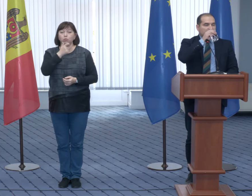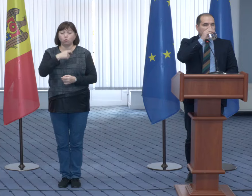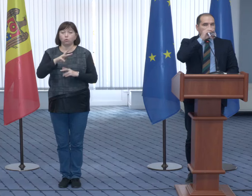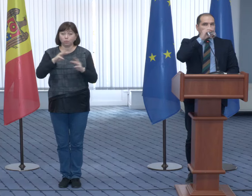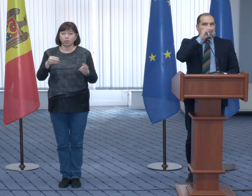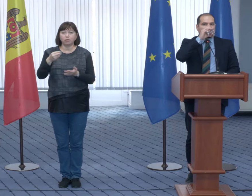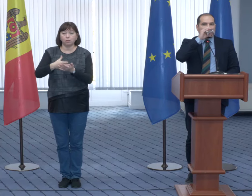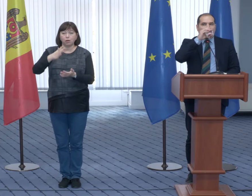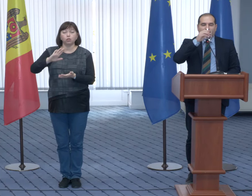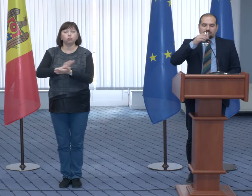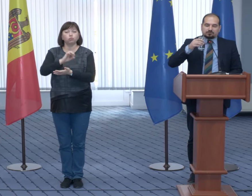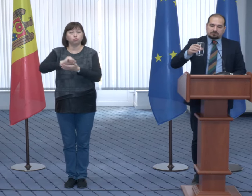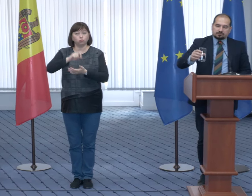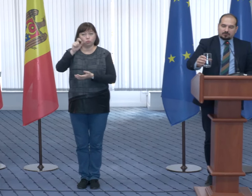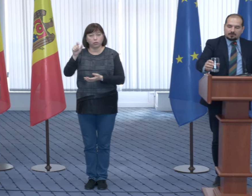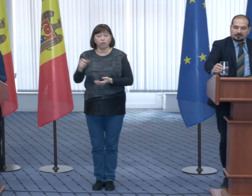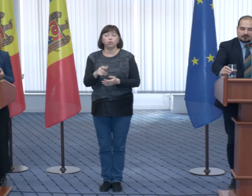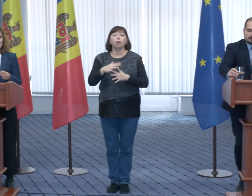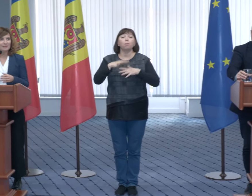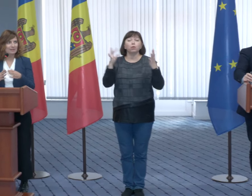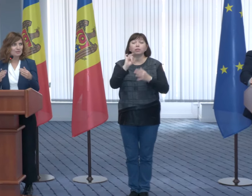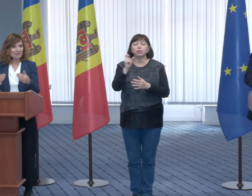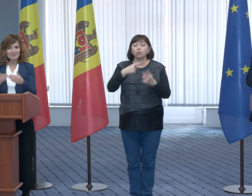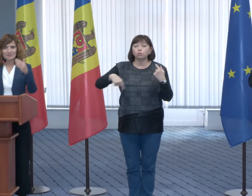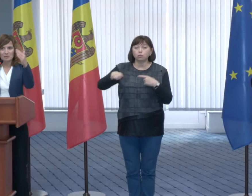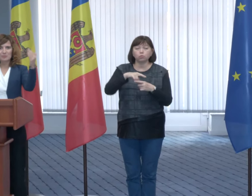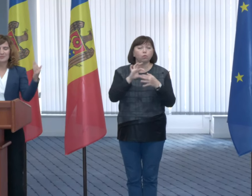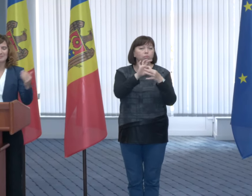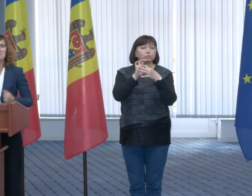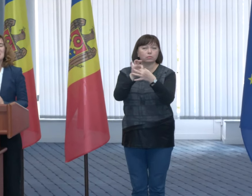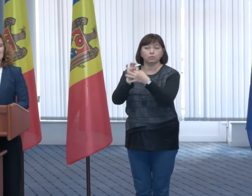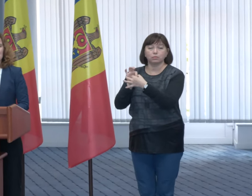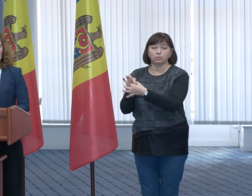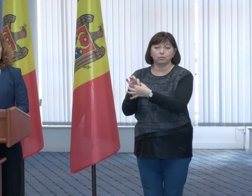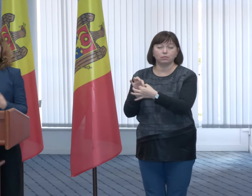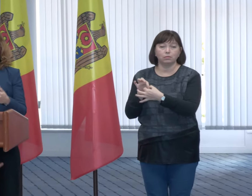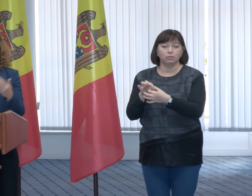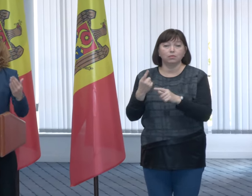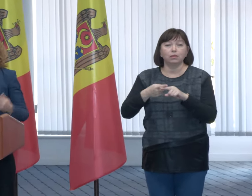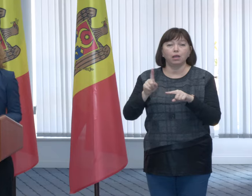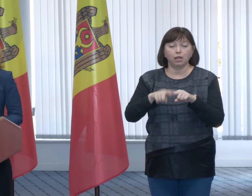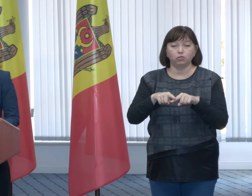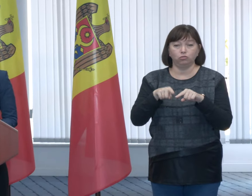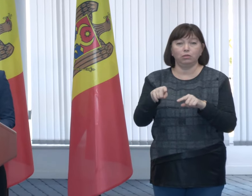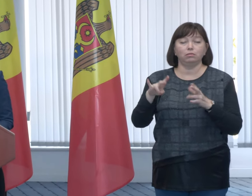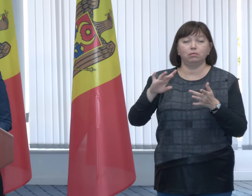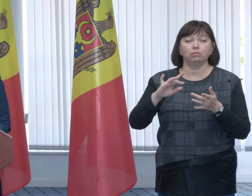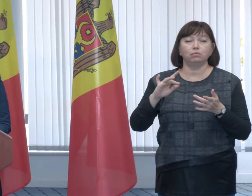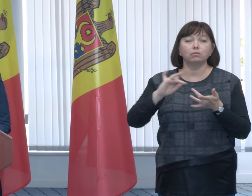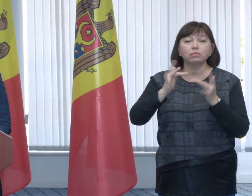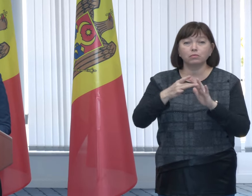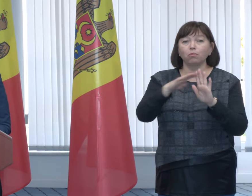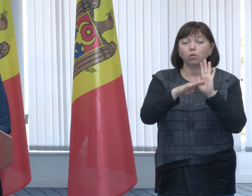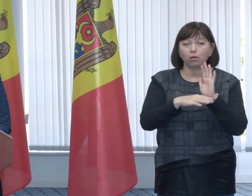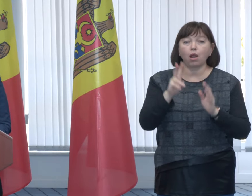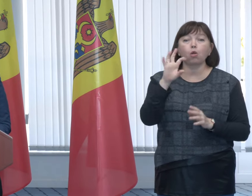dragi jurnaliști, majoritatea dintre noi interacționează cu acel site compensatii.gov